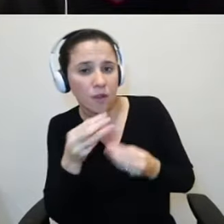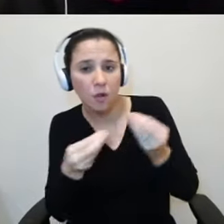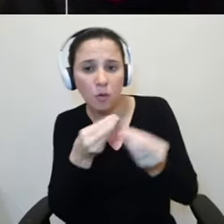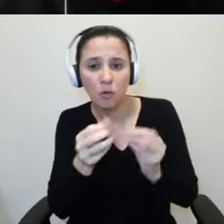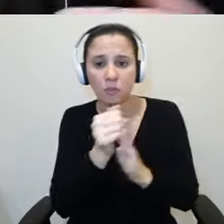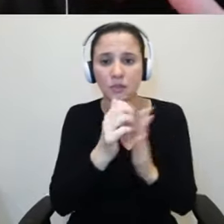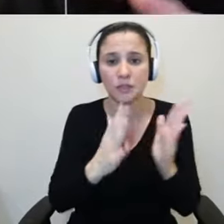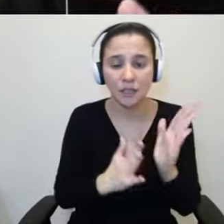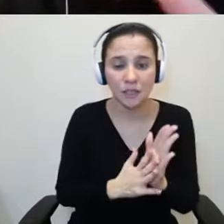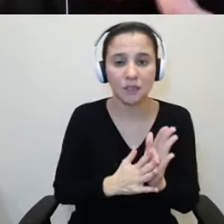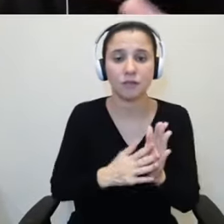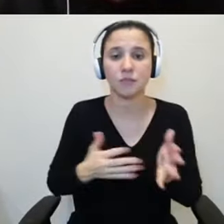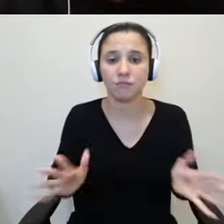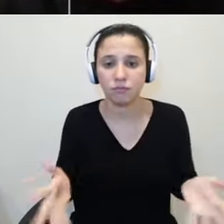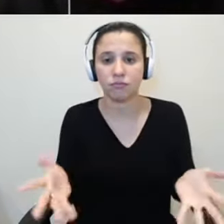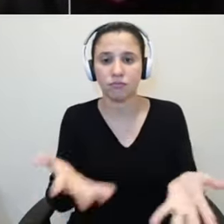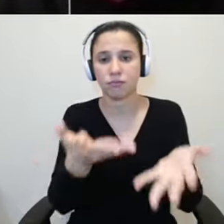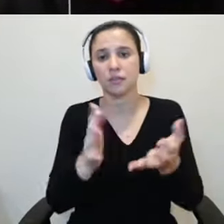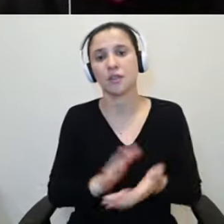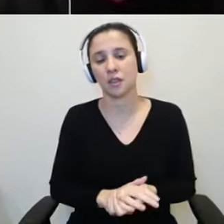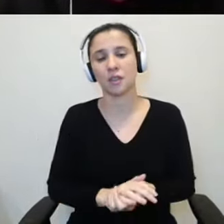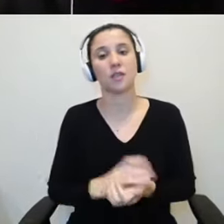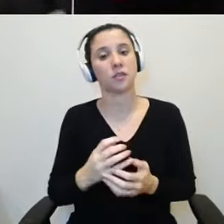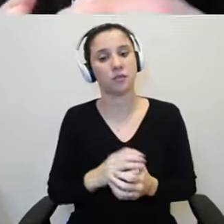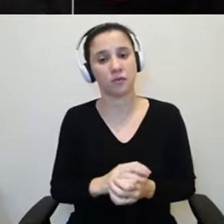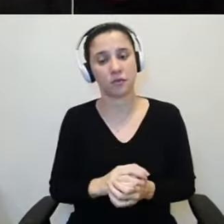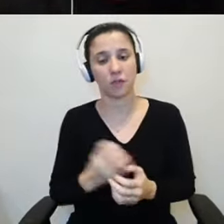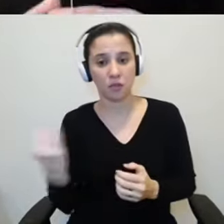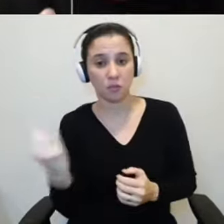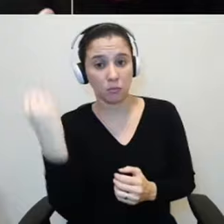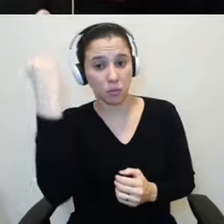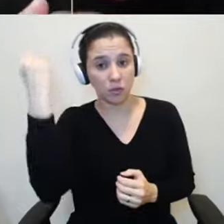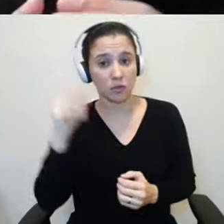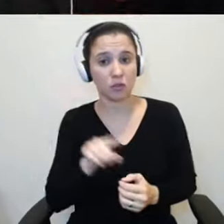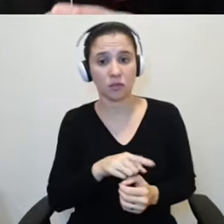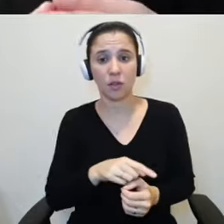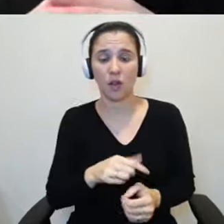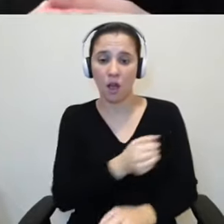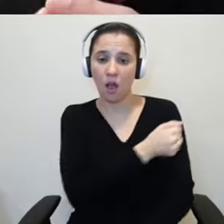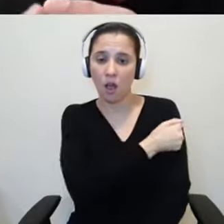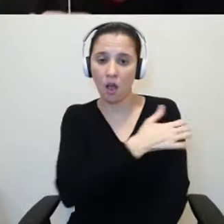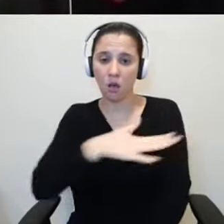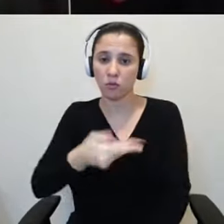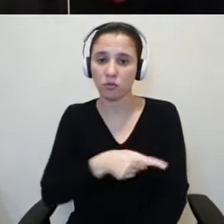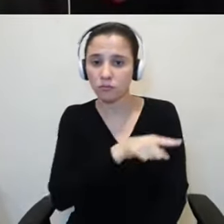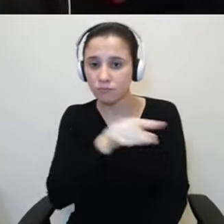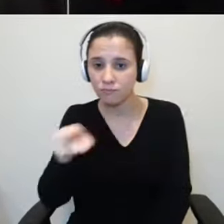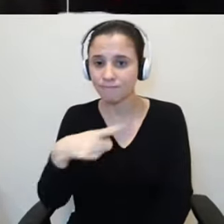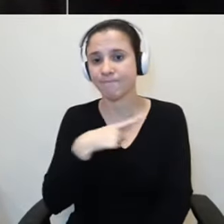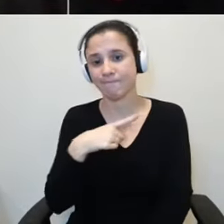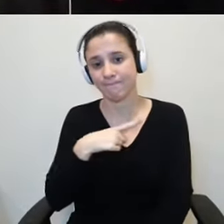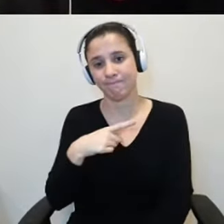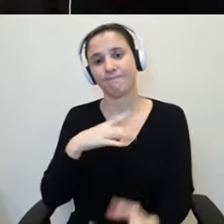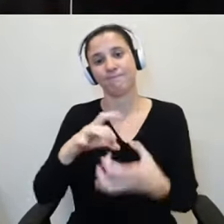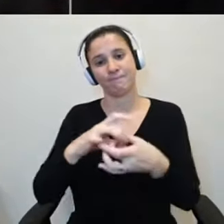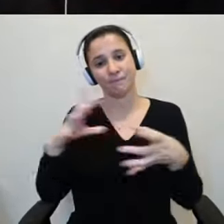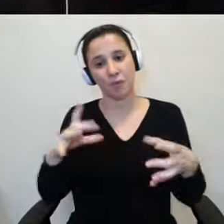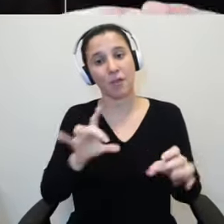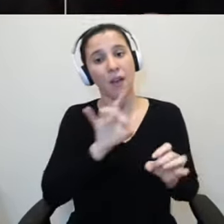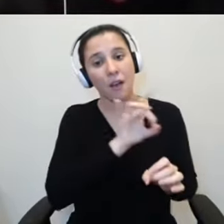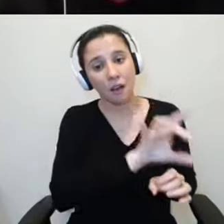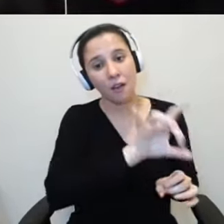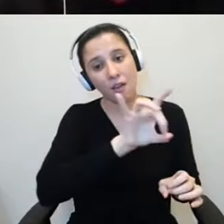fazerem, vocês vão ter realmente essa autonomia. Então, vai ficar claro a cada professor. Cada professor